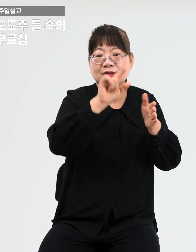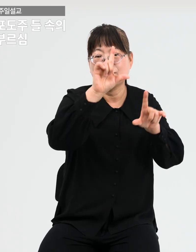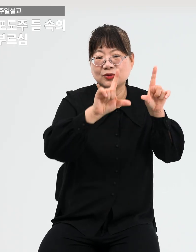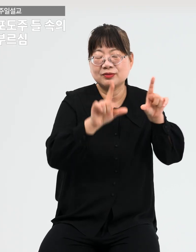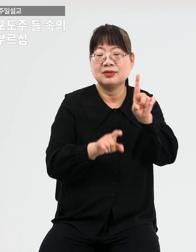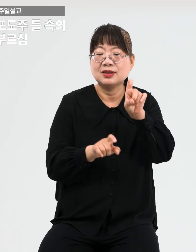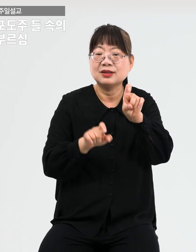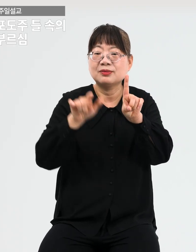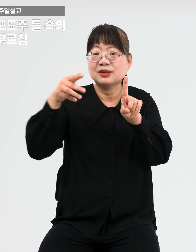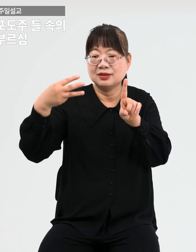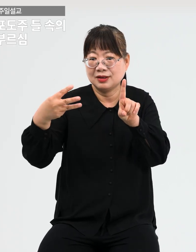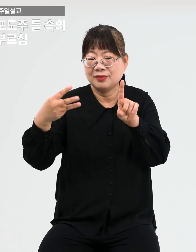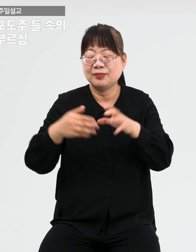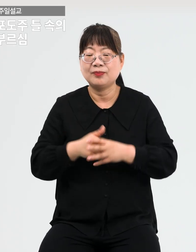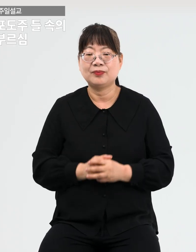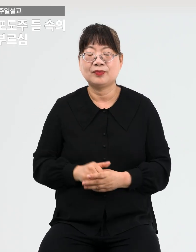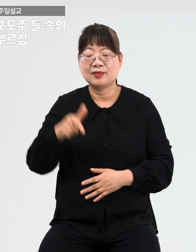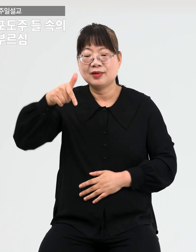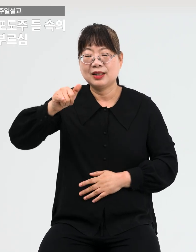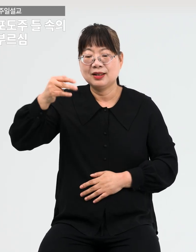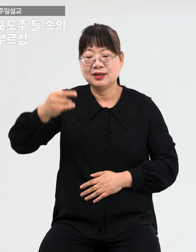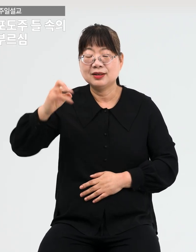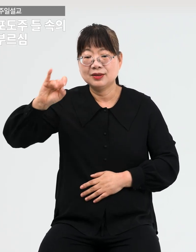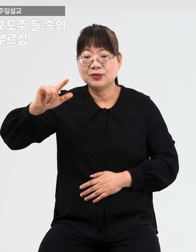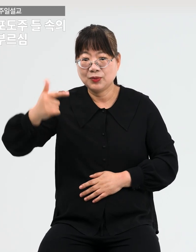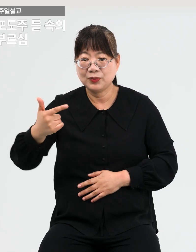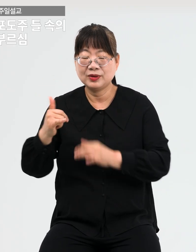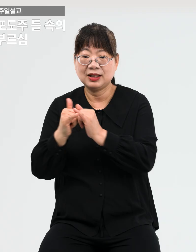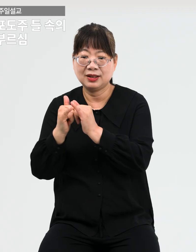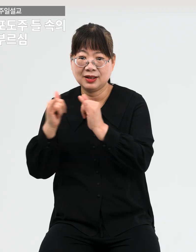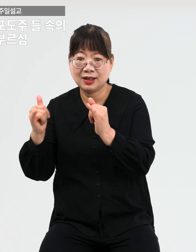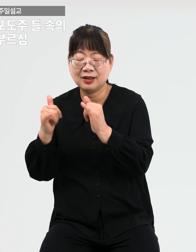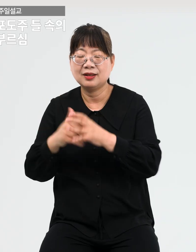11절이에요. 거기 기드온이라는 사람이